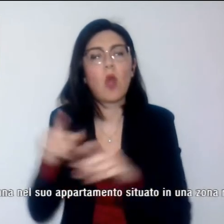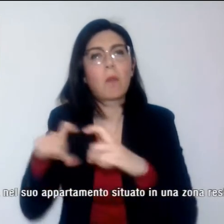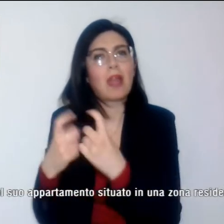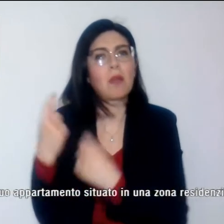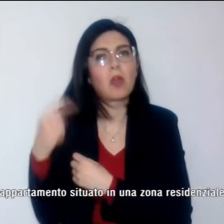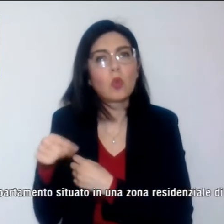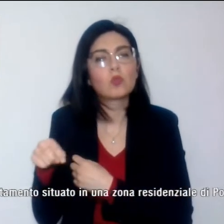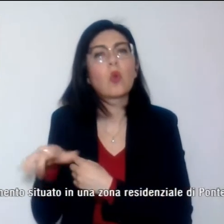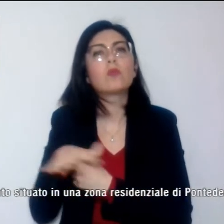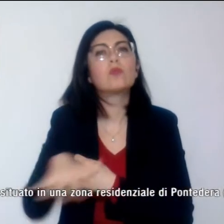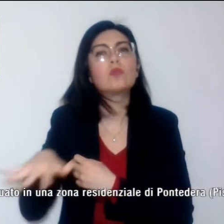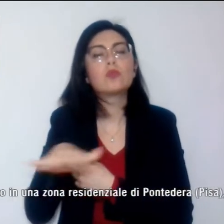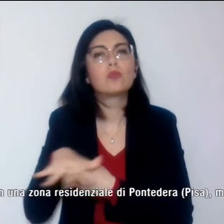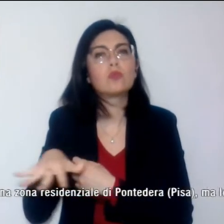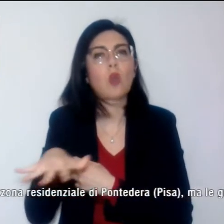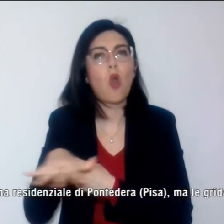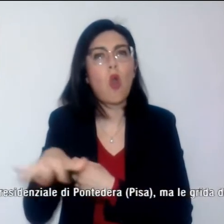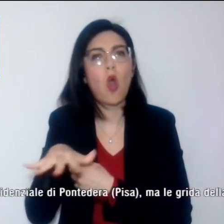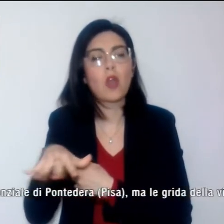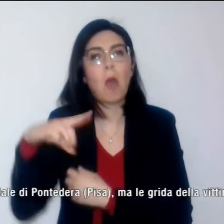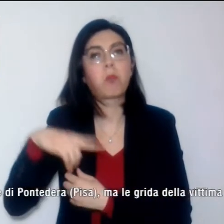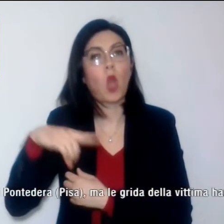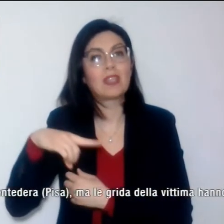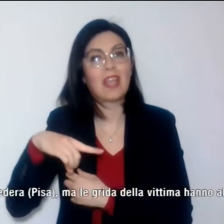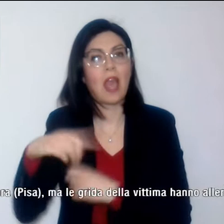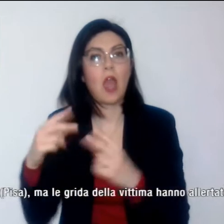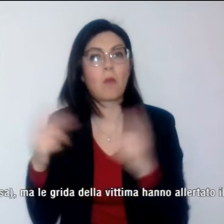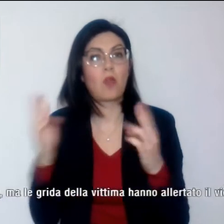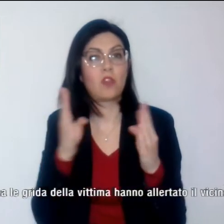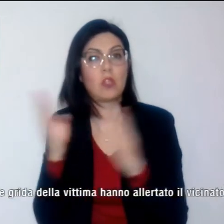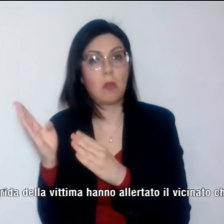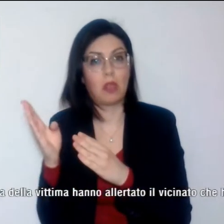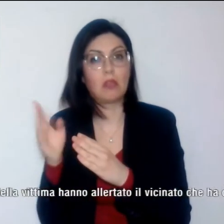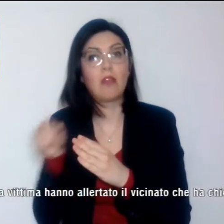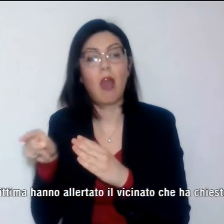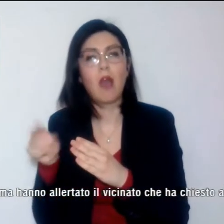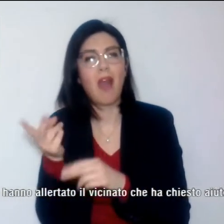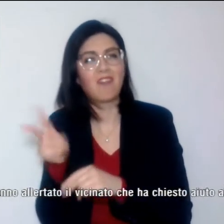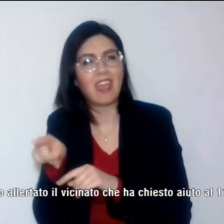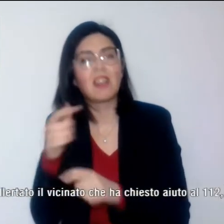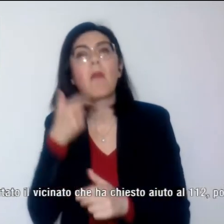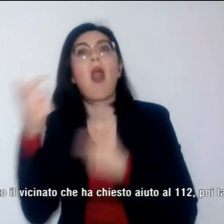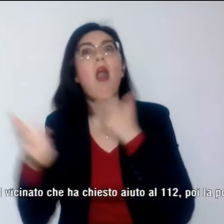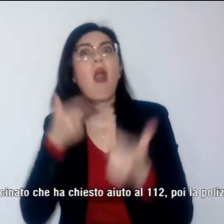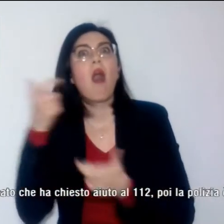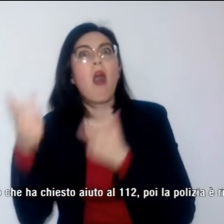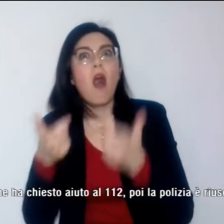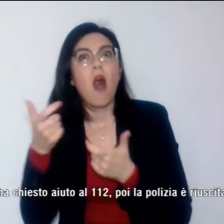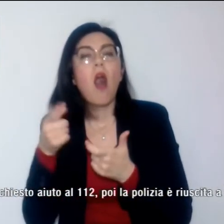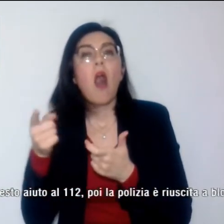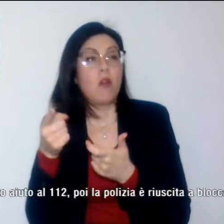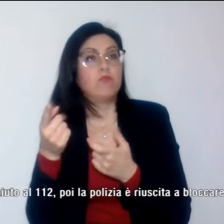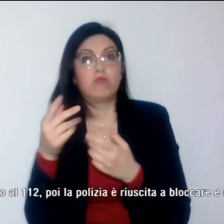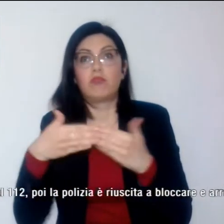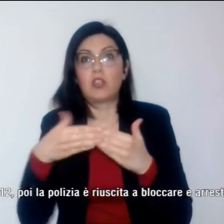una zona residenziale di pontedera in provincia di pisa ma le grida della vittima hanno allertato il vicinato che ha chiesto